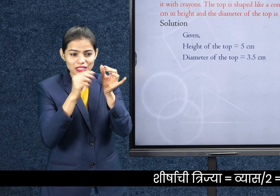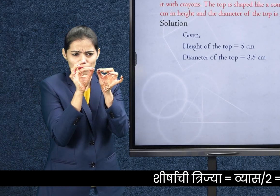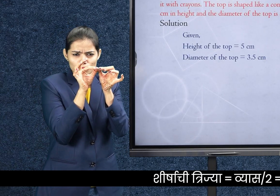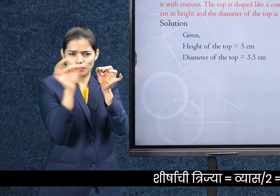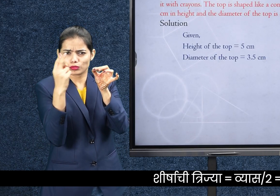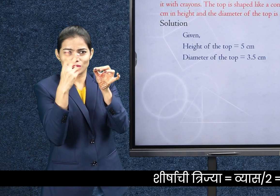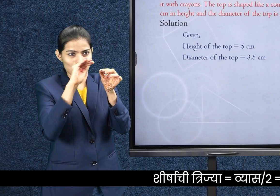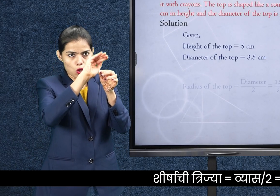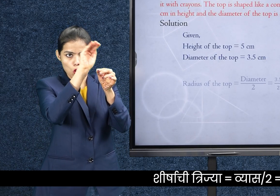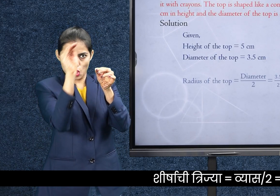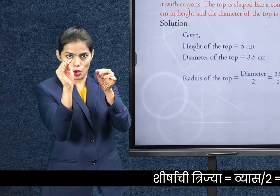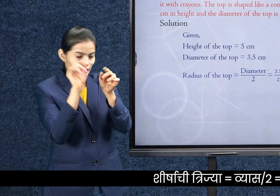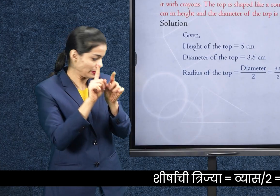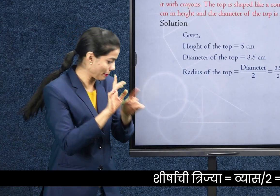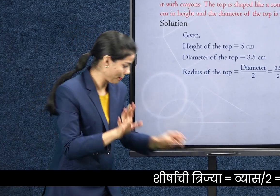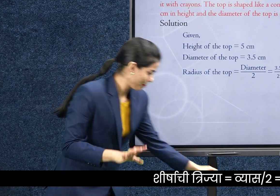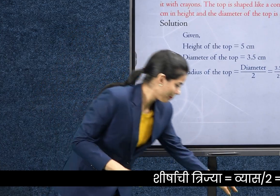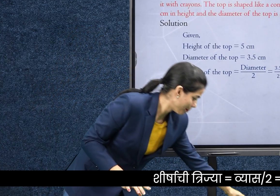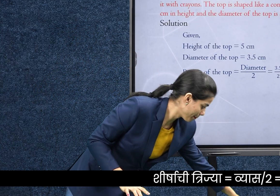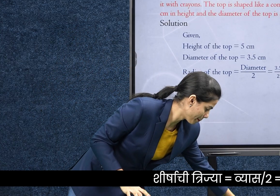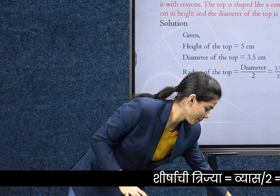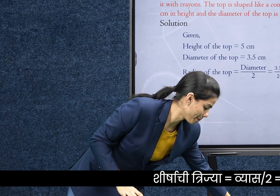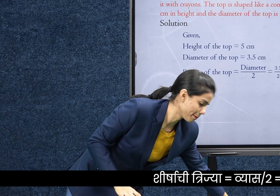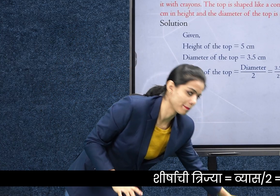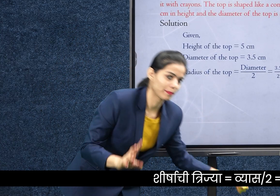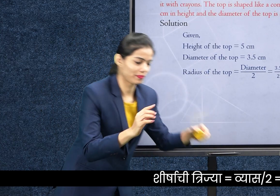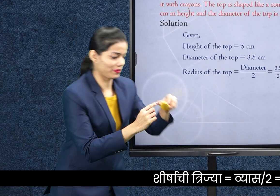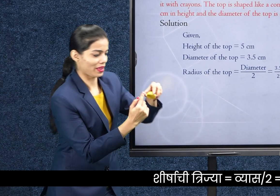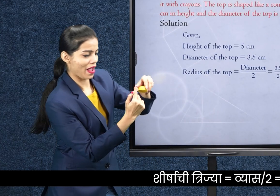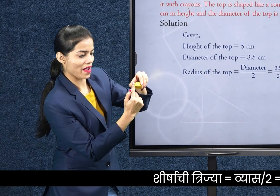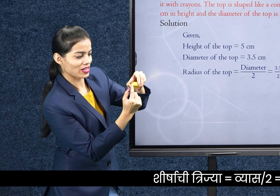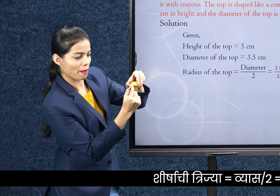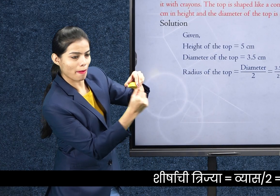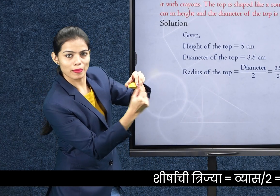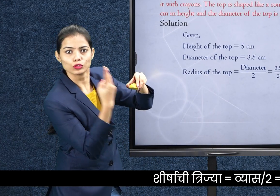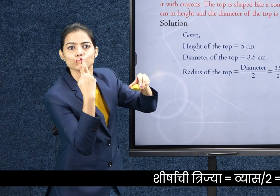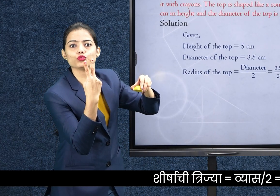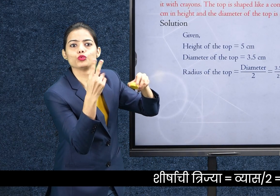शीर्षाची त्रिज्या बरोबर व्यास भागिले 2 बरोबर 15.2.